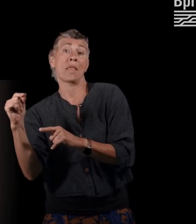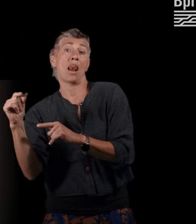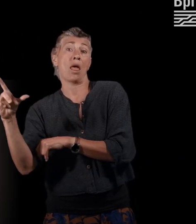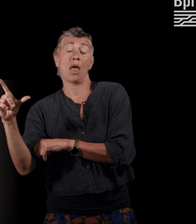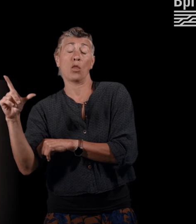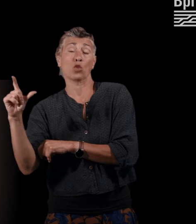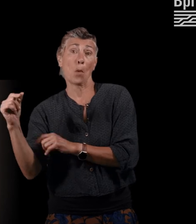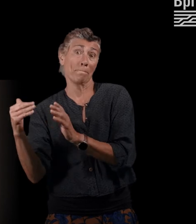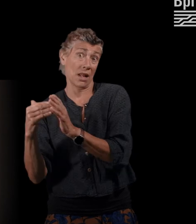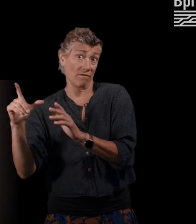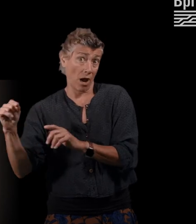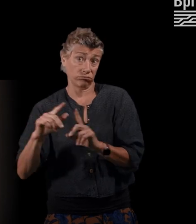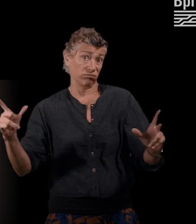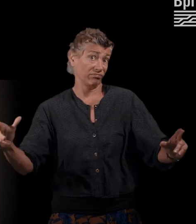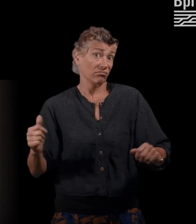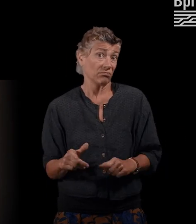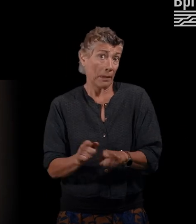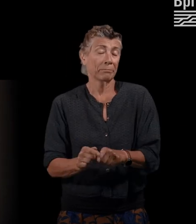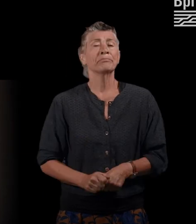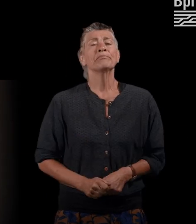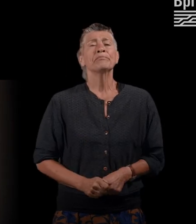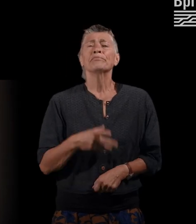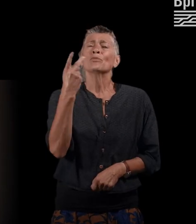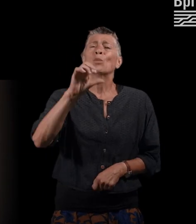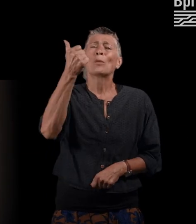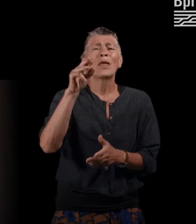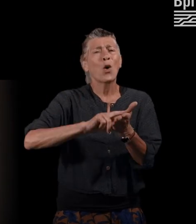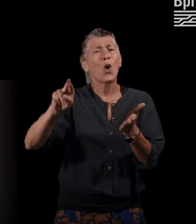Dans votre premier roman, Ougarit,